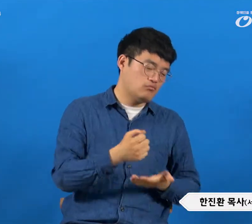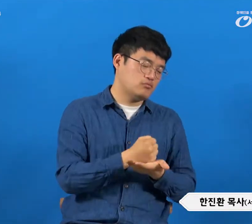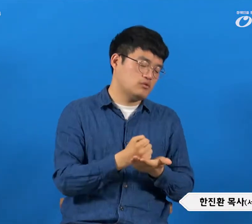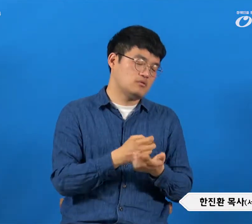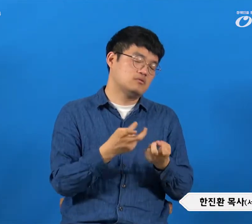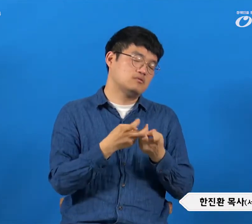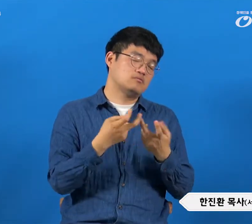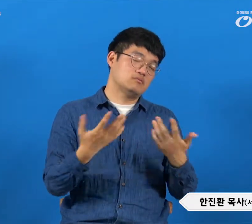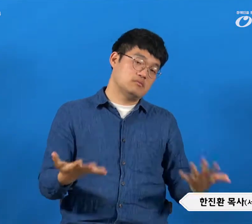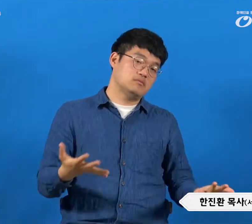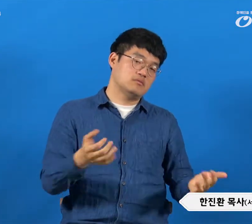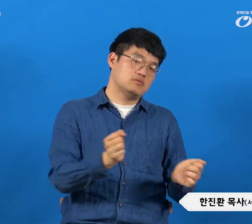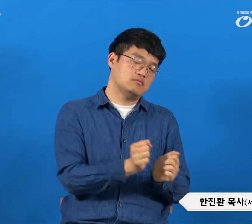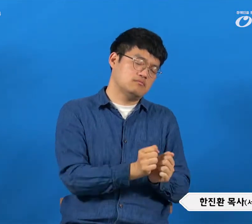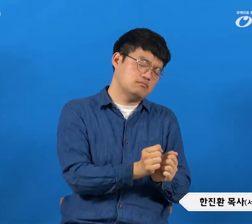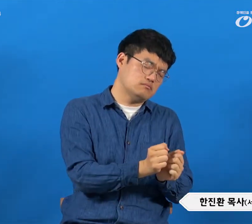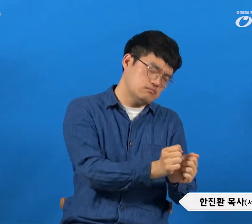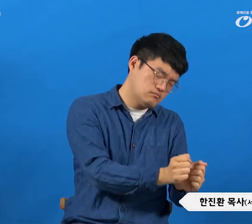운명이야.